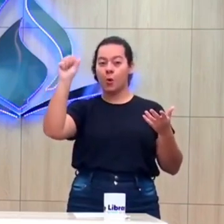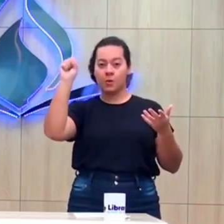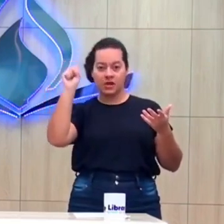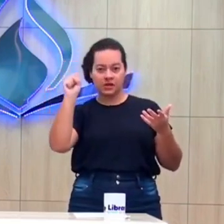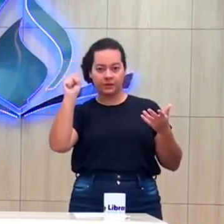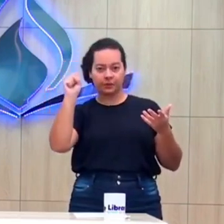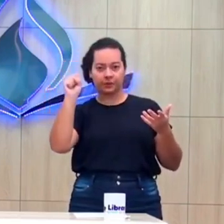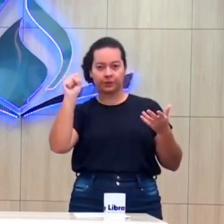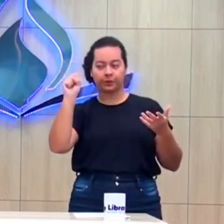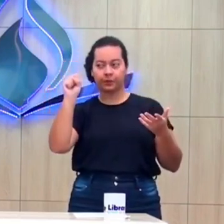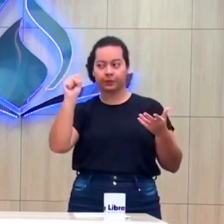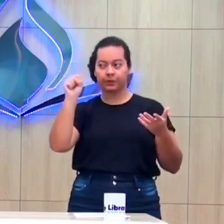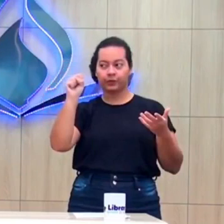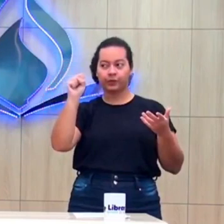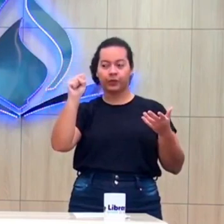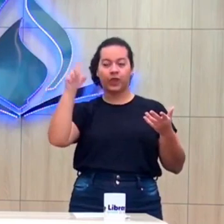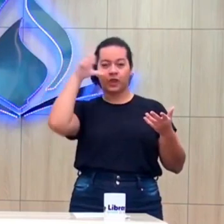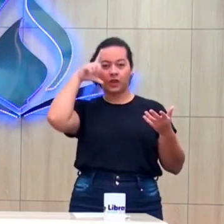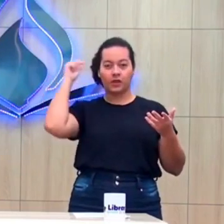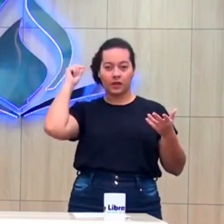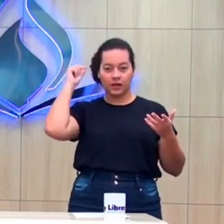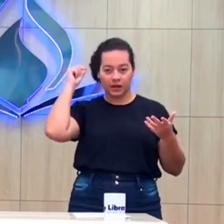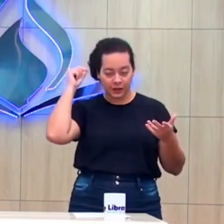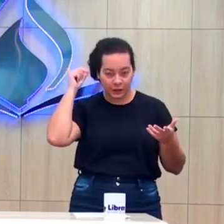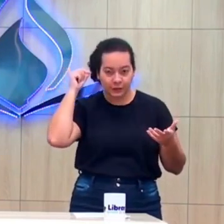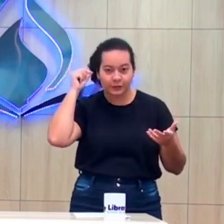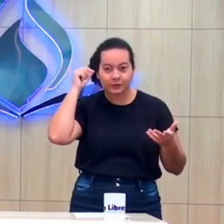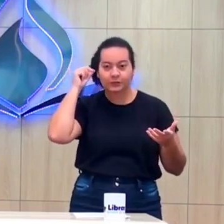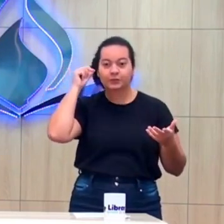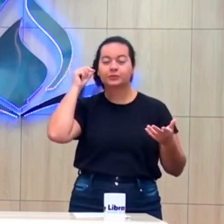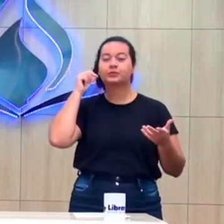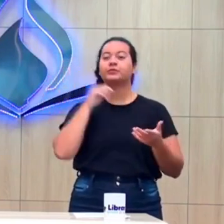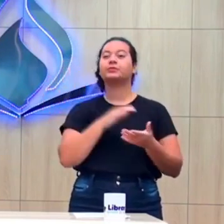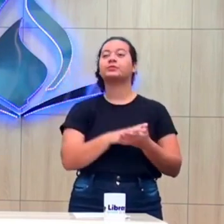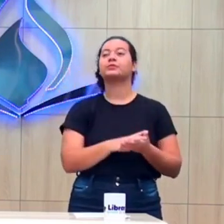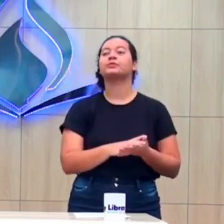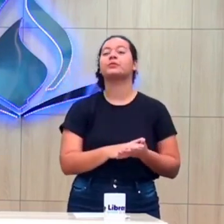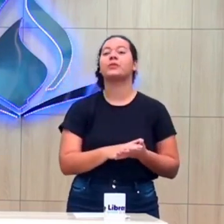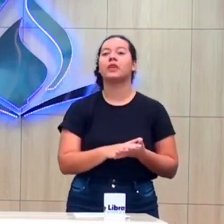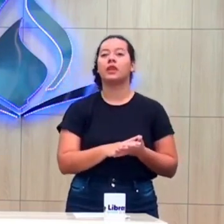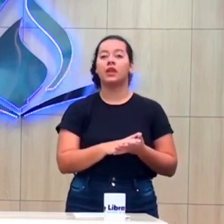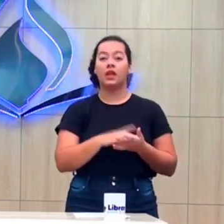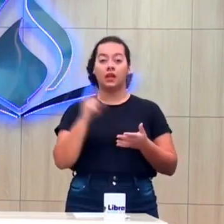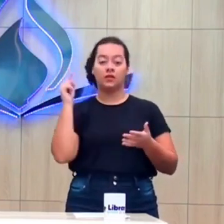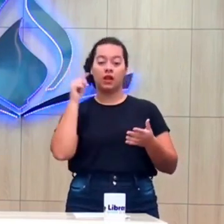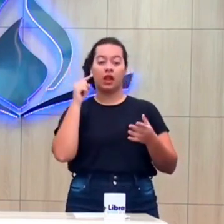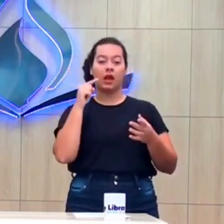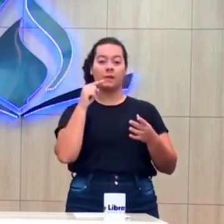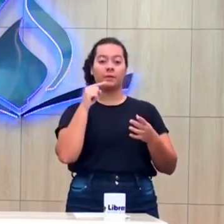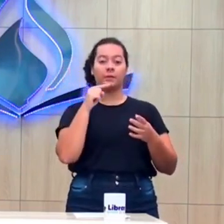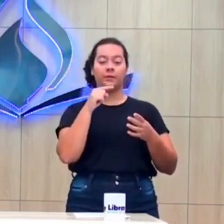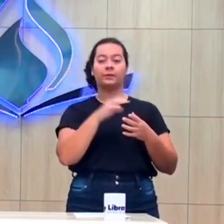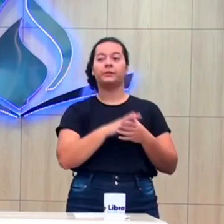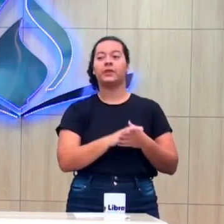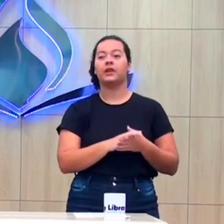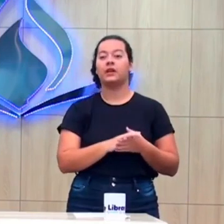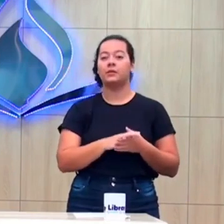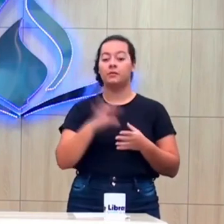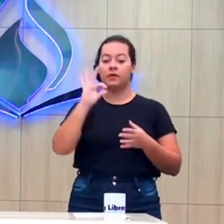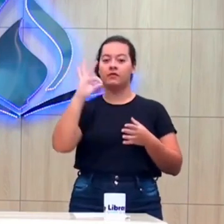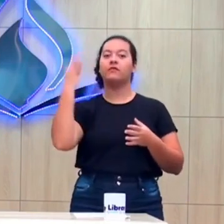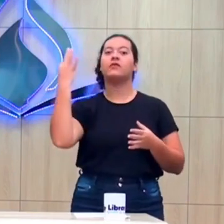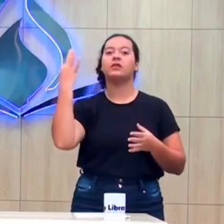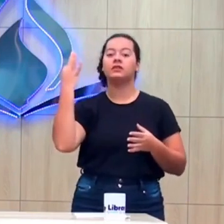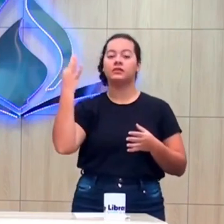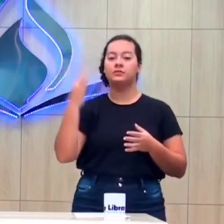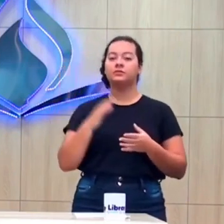Ele foi até Paris, onde tinha o primeiro instituto, né, de educação de surdos, e trouxe